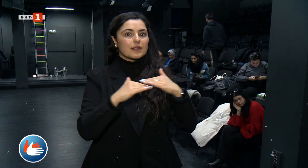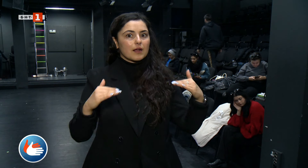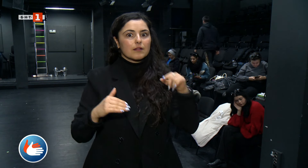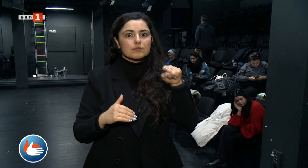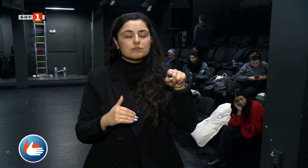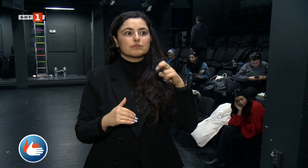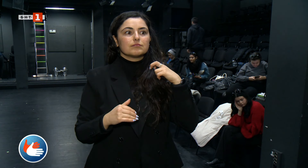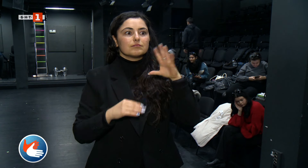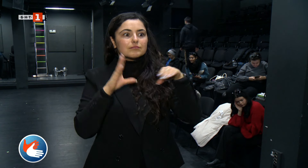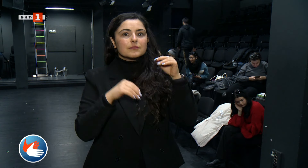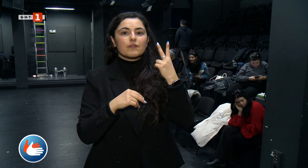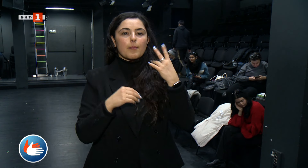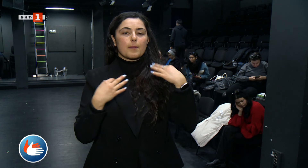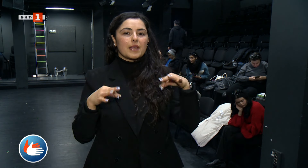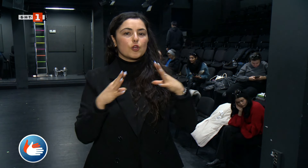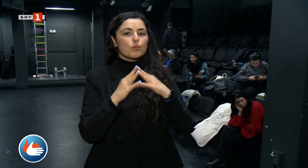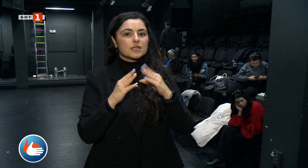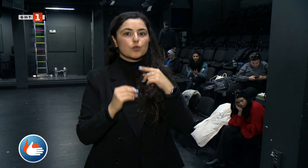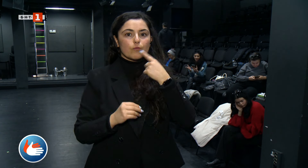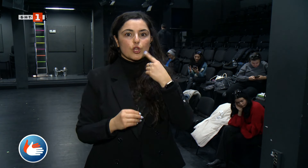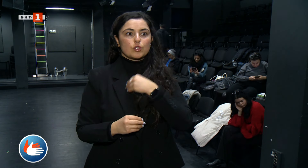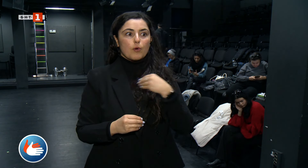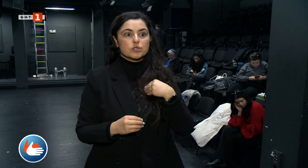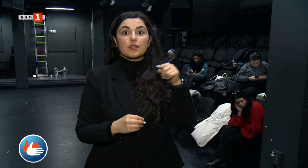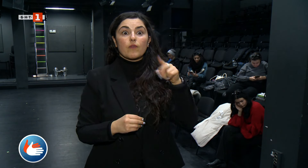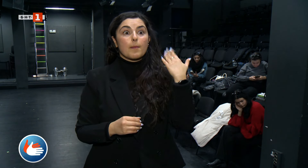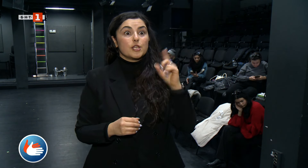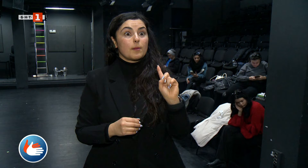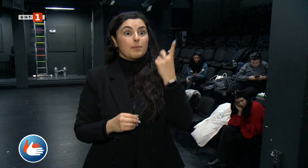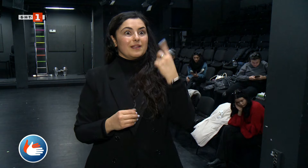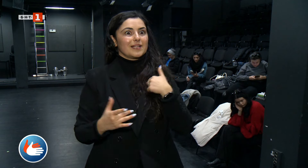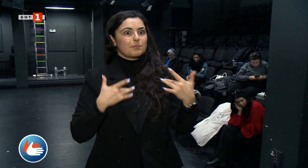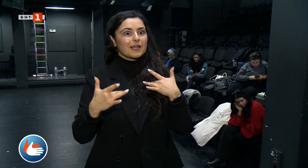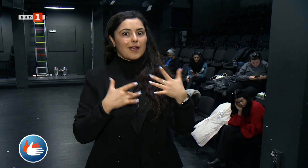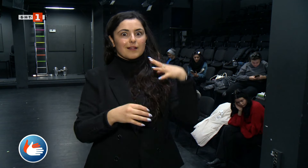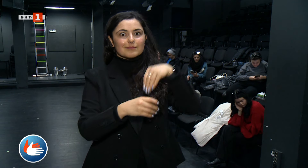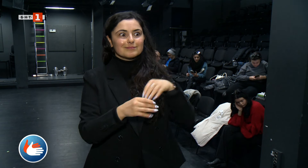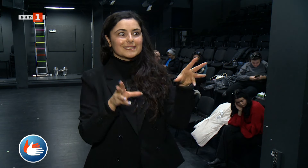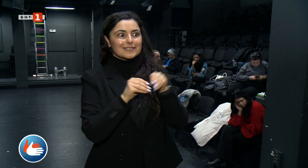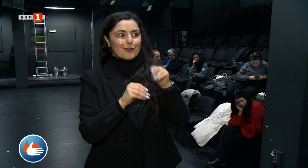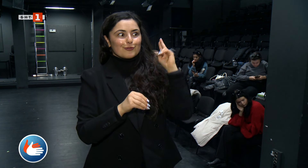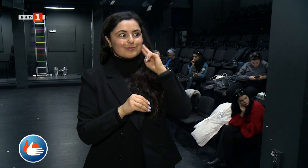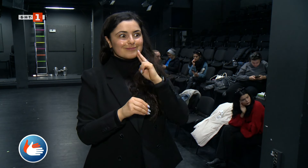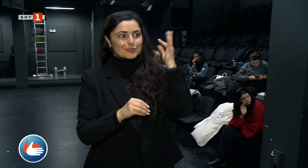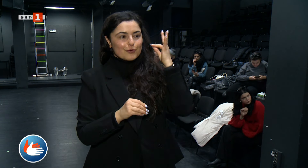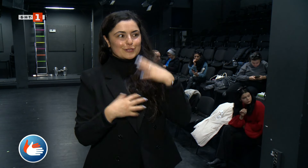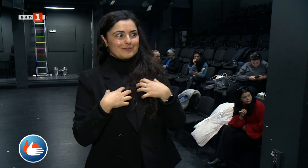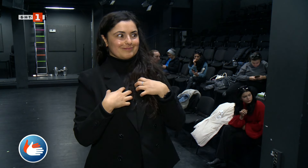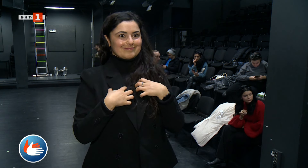един спектакъл – двама бедни румънци, говорещи полски. Това беше първият спектакъл, в който участвахме заедно –